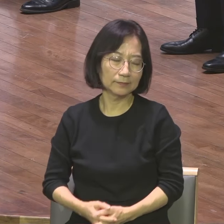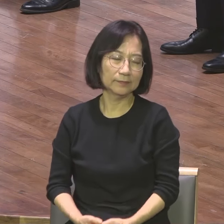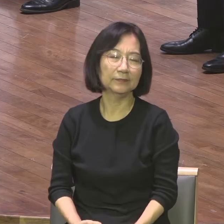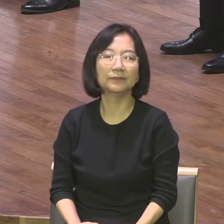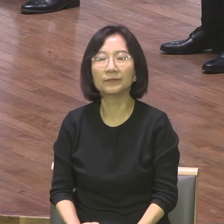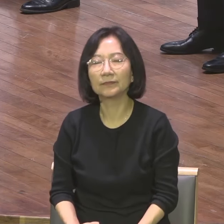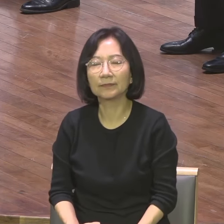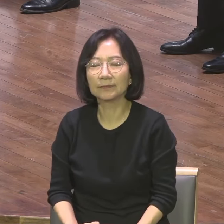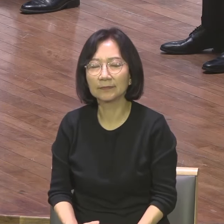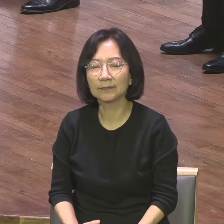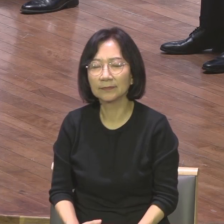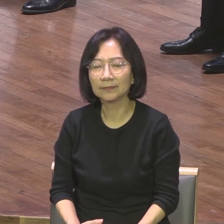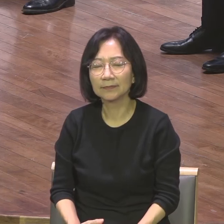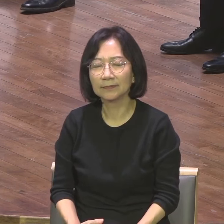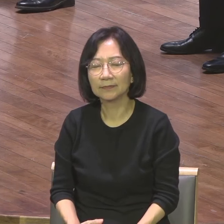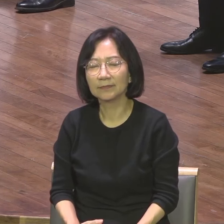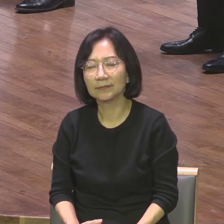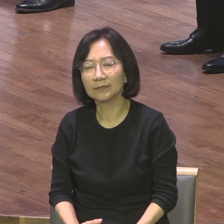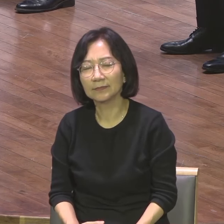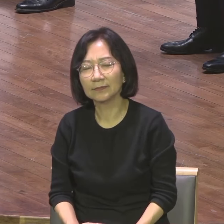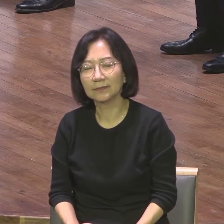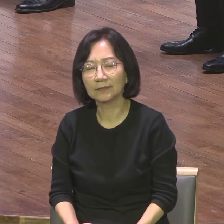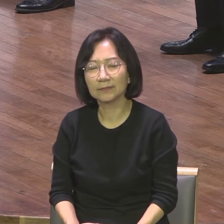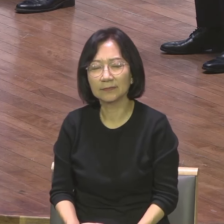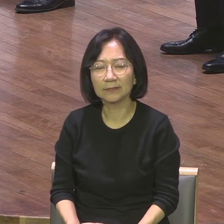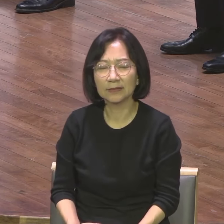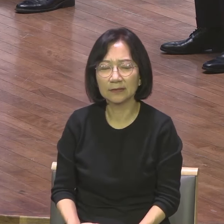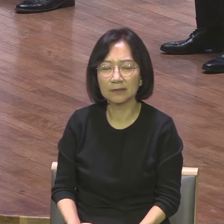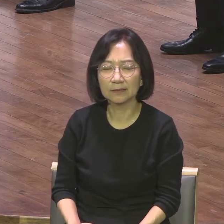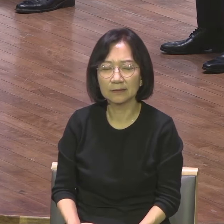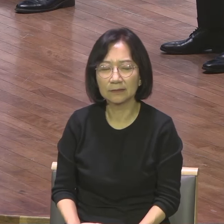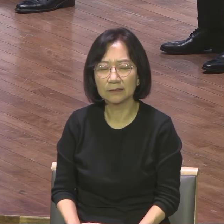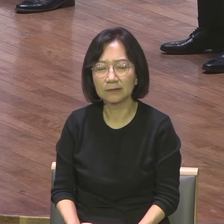사랑해서 우리 아버지 하나님 우리 영계를 지켜주시고 우리 영계의